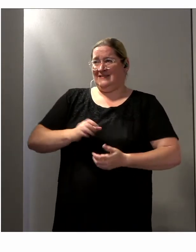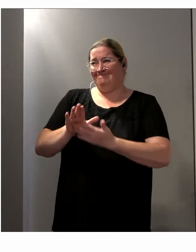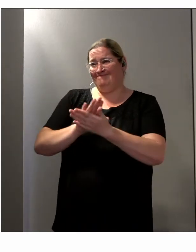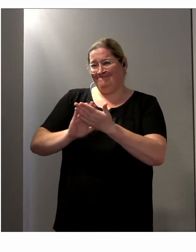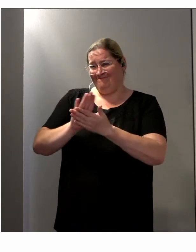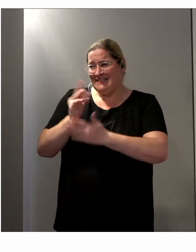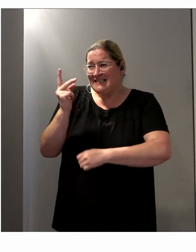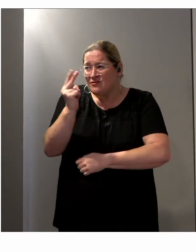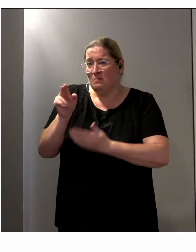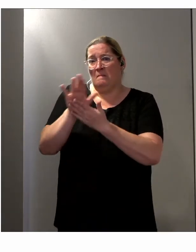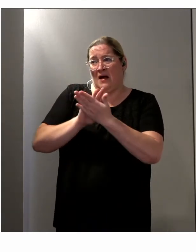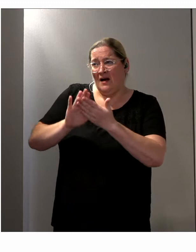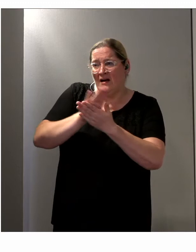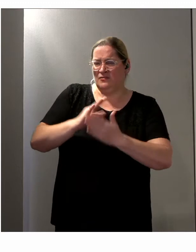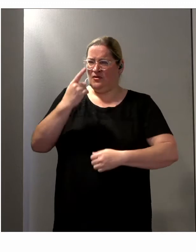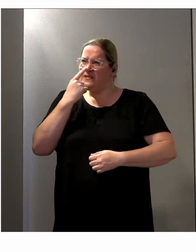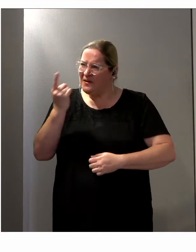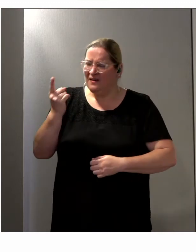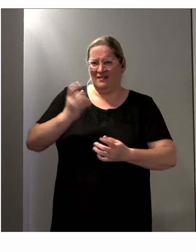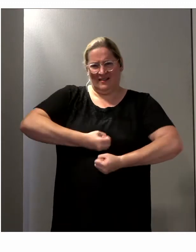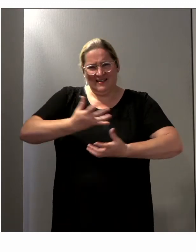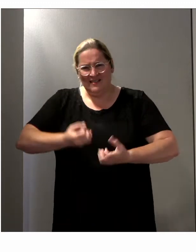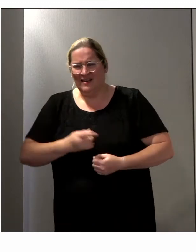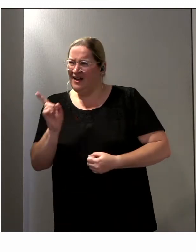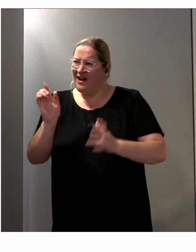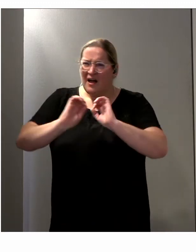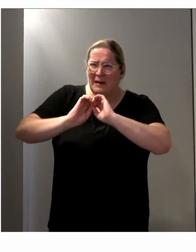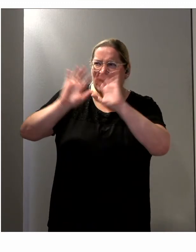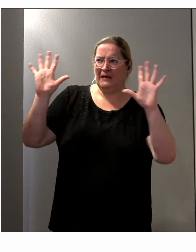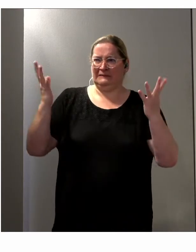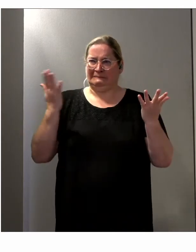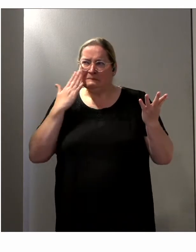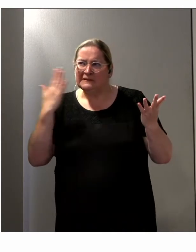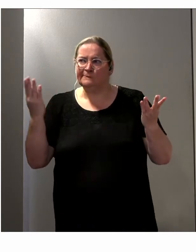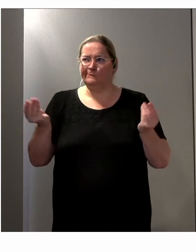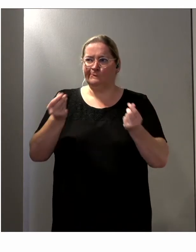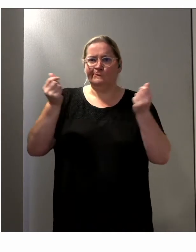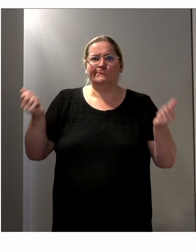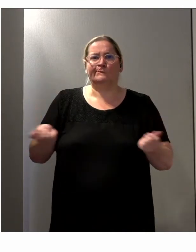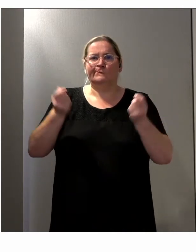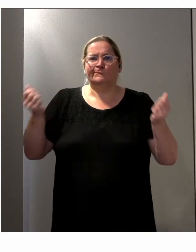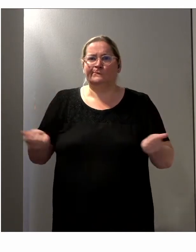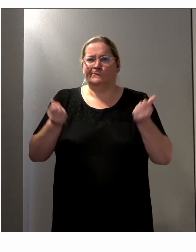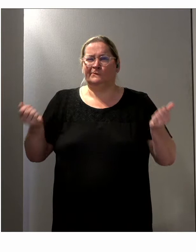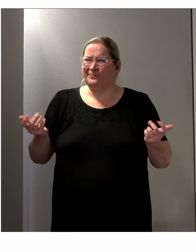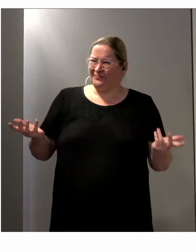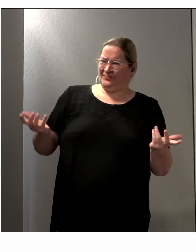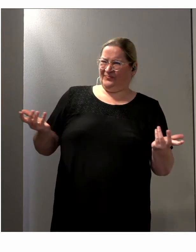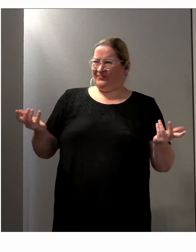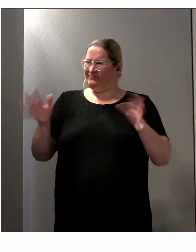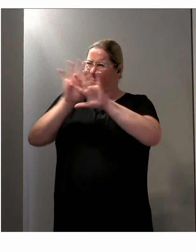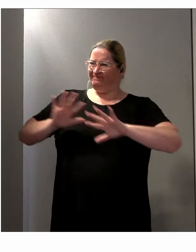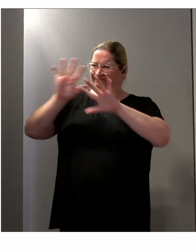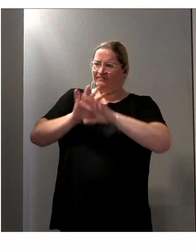de préciser sa pensée si j'ai le sentiment, on ne sait jamais, si j'ai le sentiment que ce qui a été dit n'est pas très